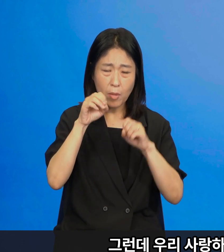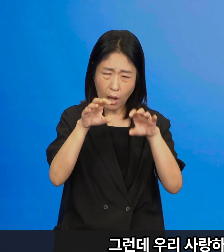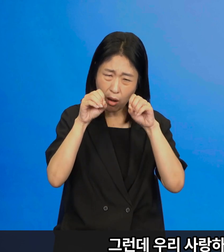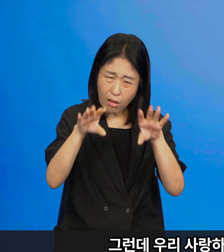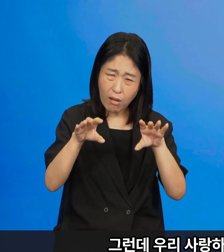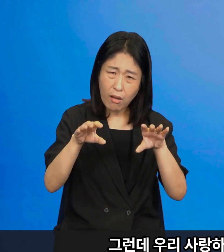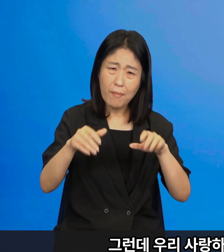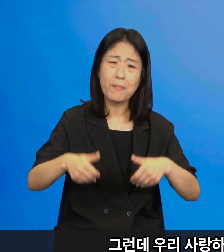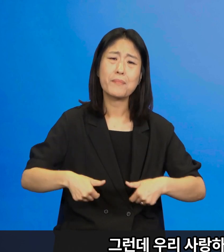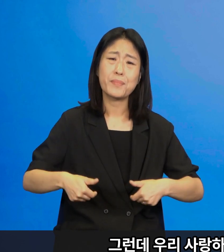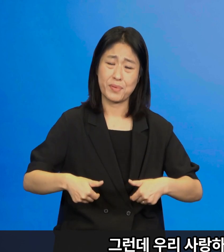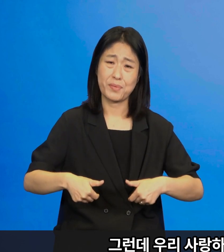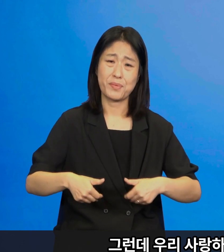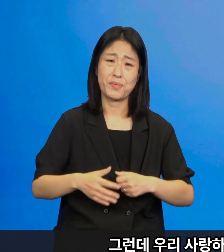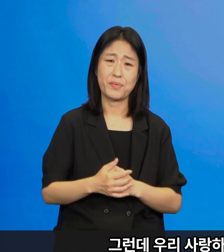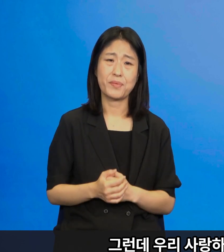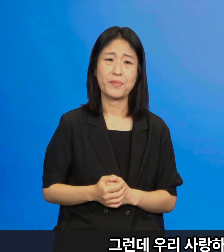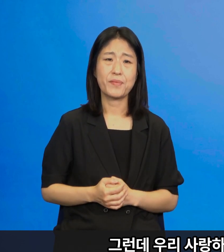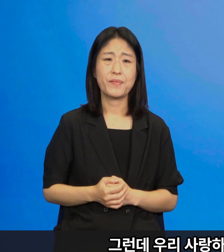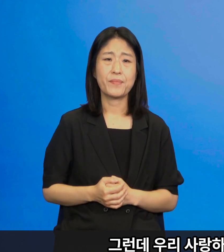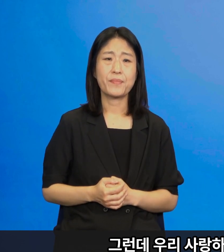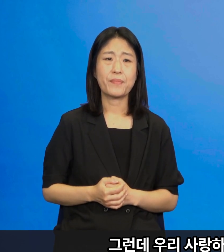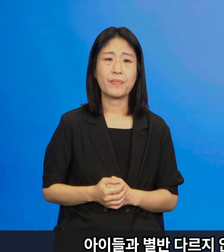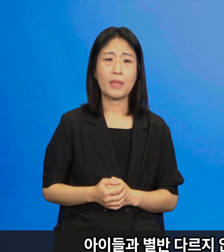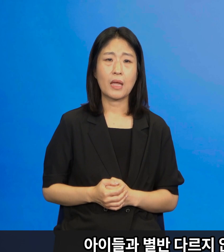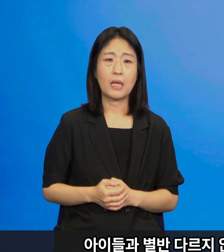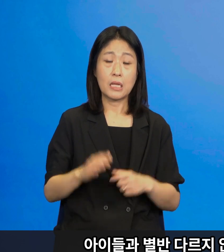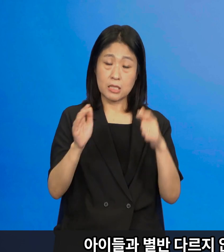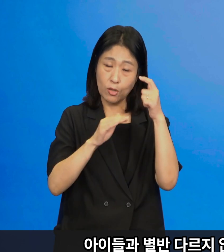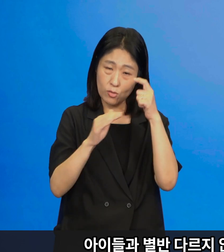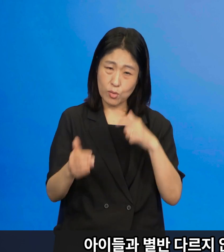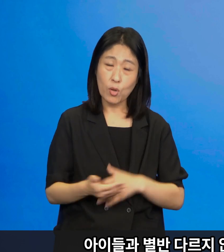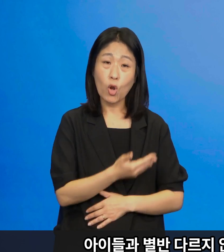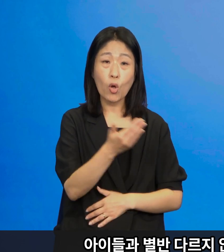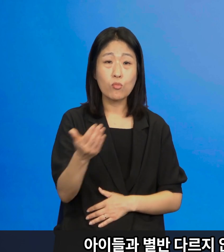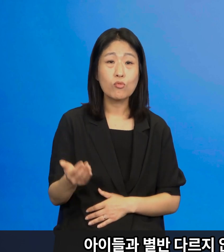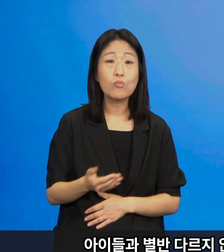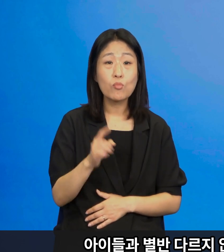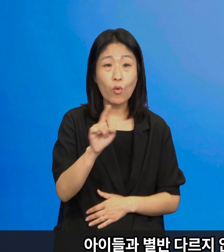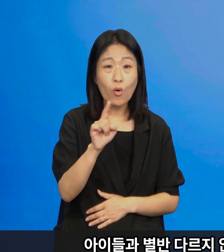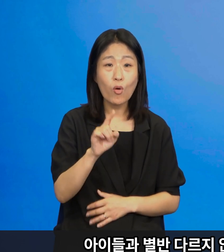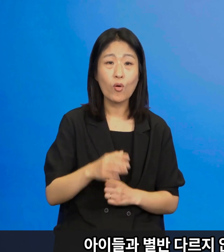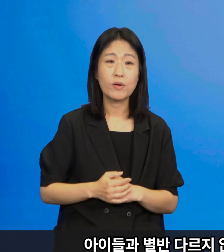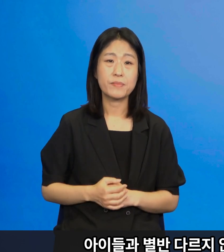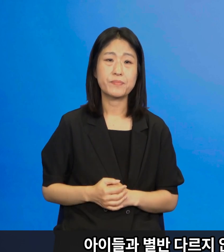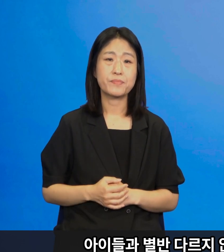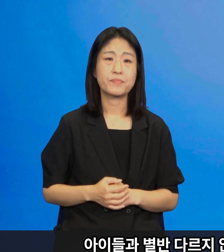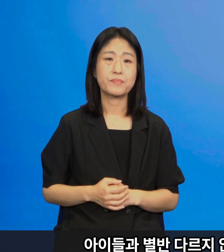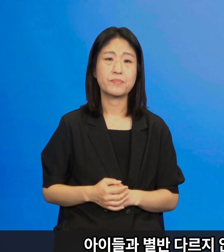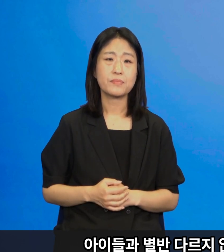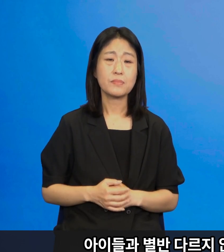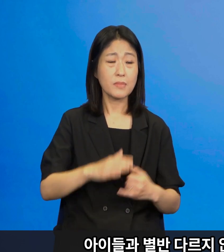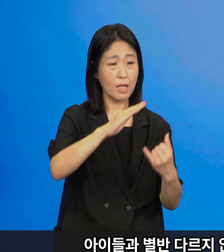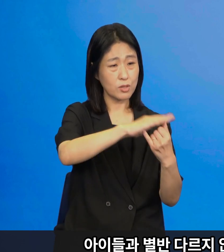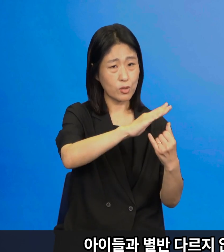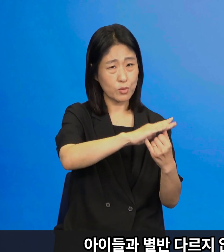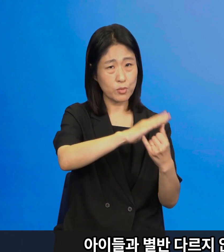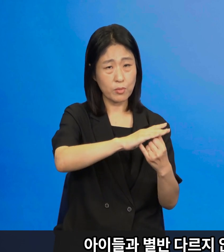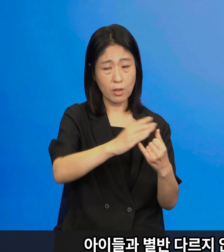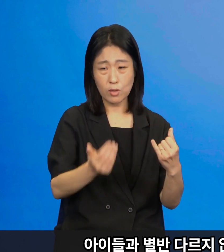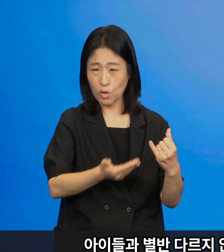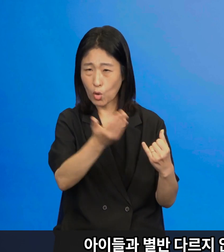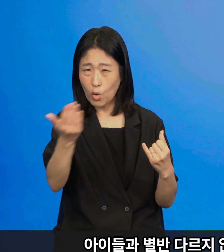그런데 우리 사랑하는 성도님들은 어떤가요? 아이들과 별반 다르지 않아요.